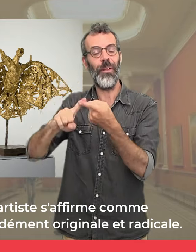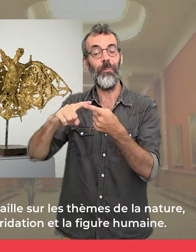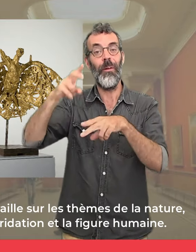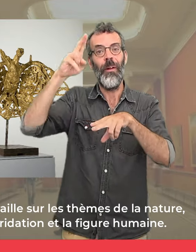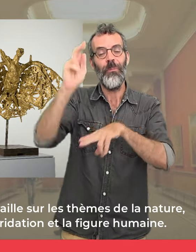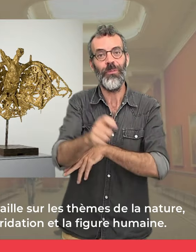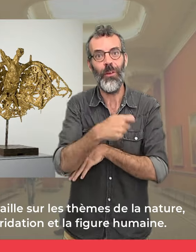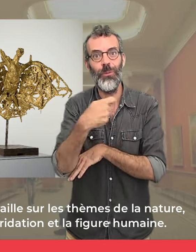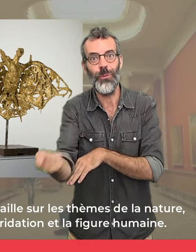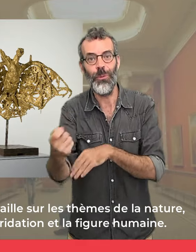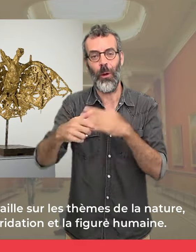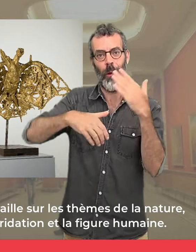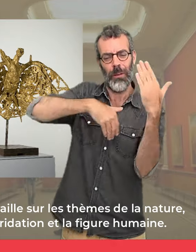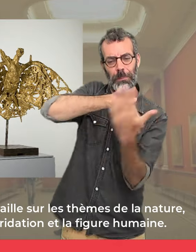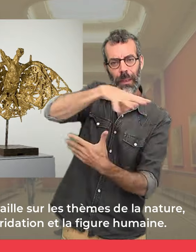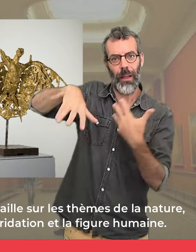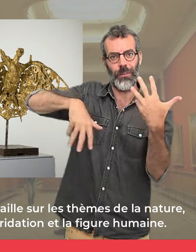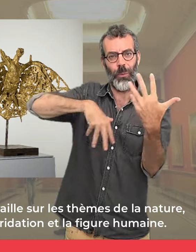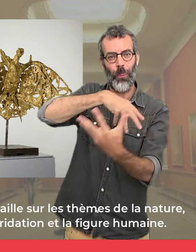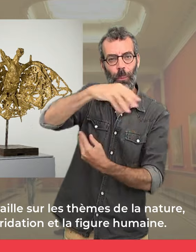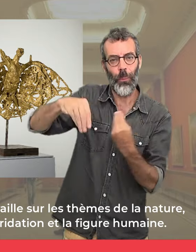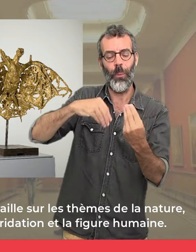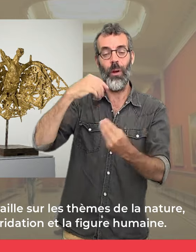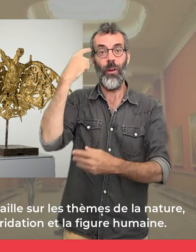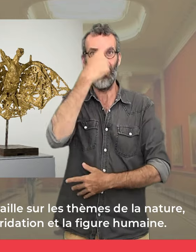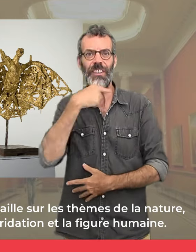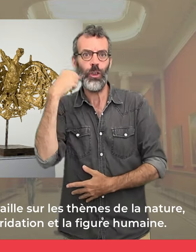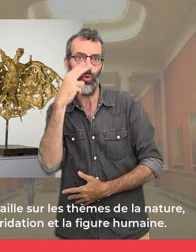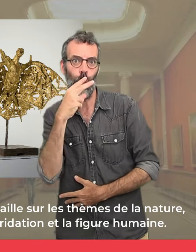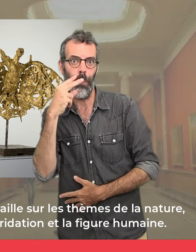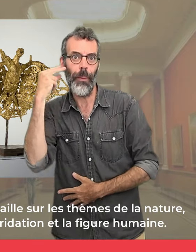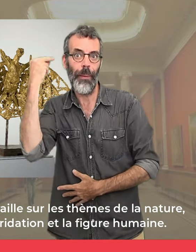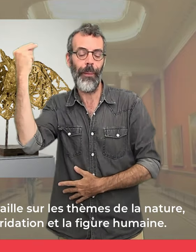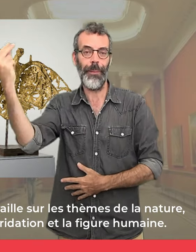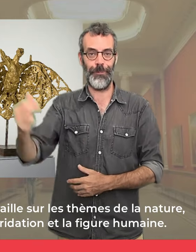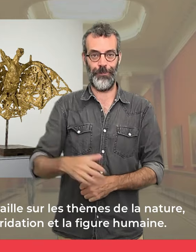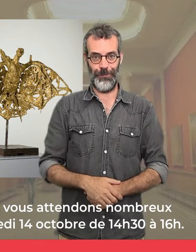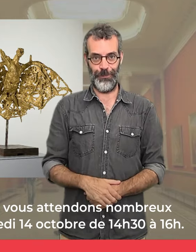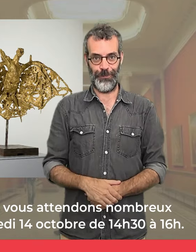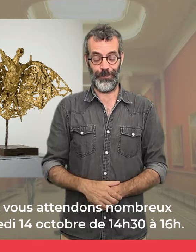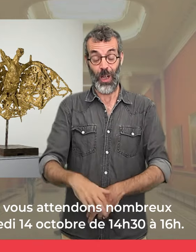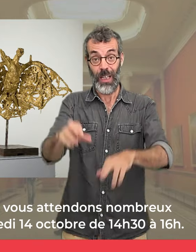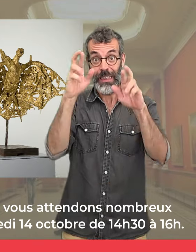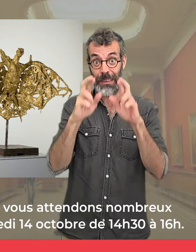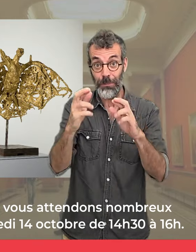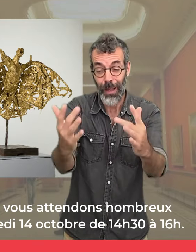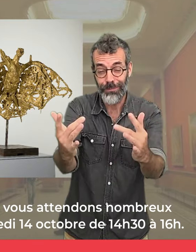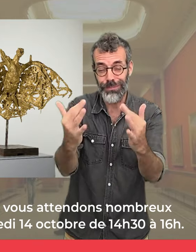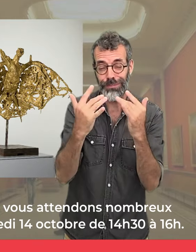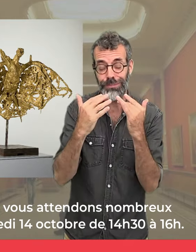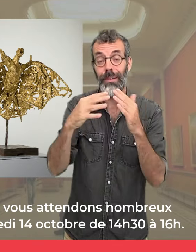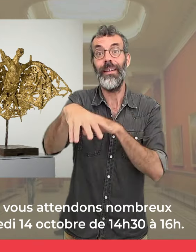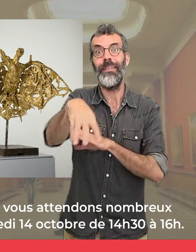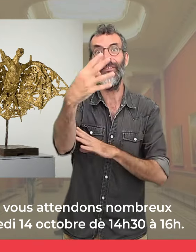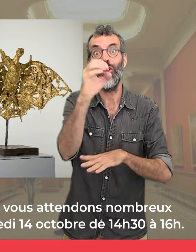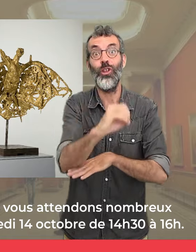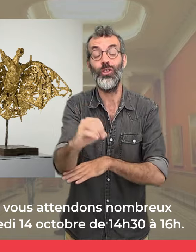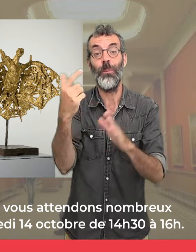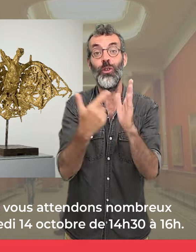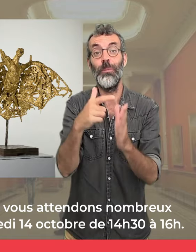Elle travaille sur les thèmes de la nature, l'hybridation et la figure humaine. Nous vous attendons nombreux le samedi 14